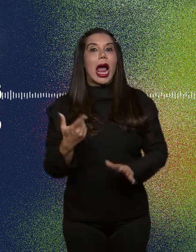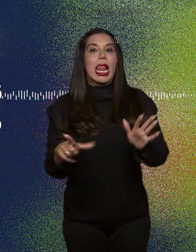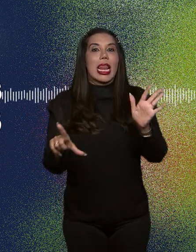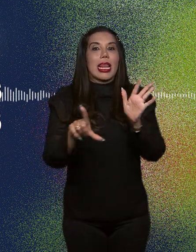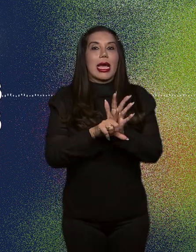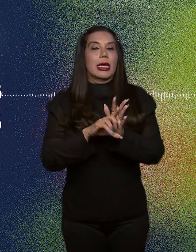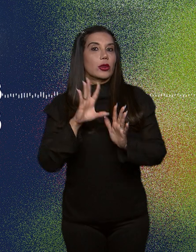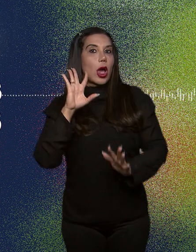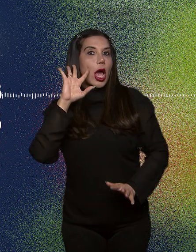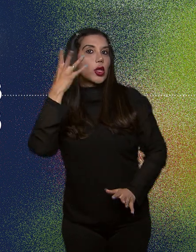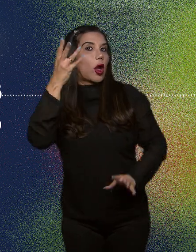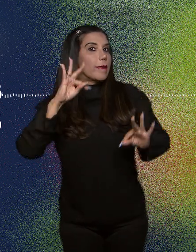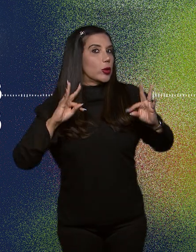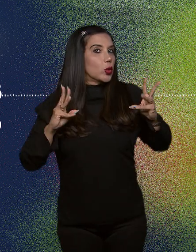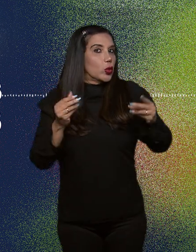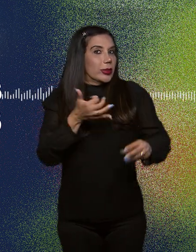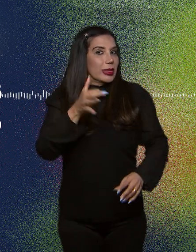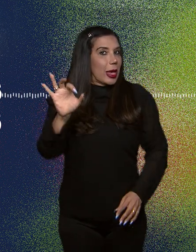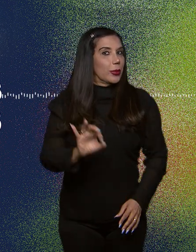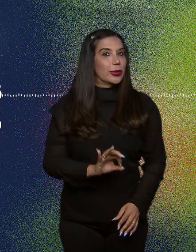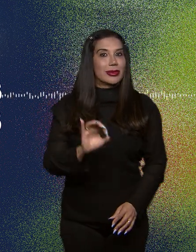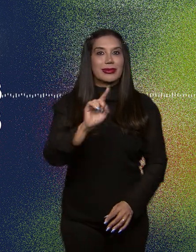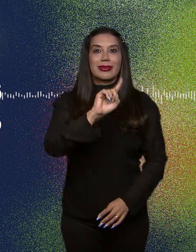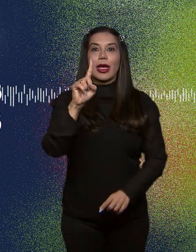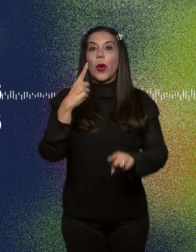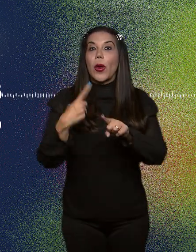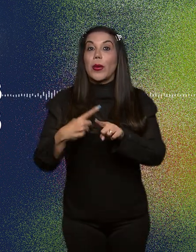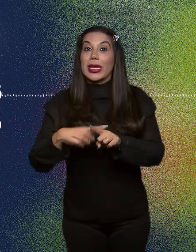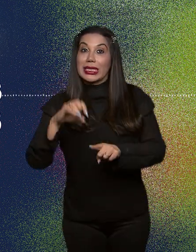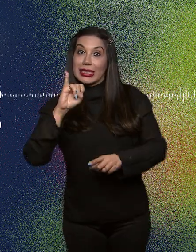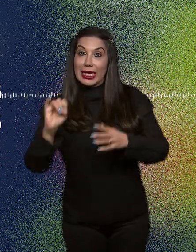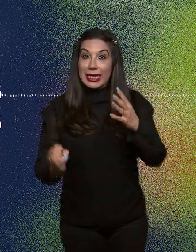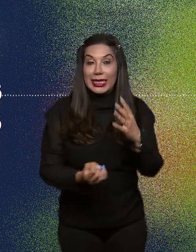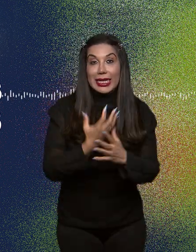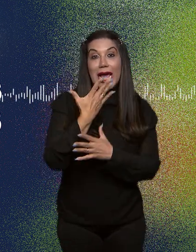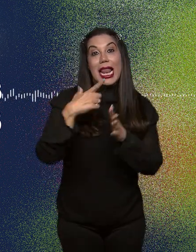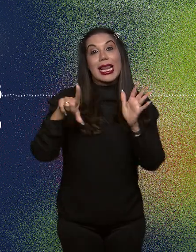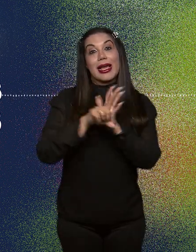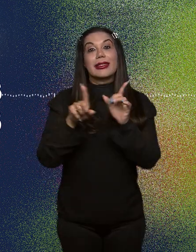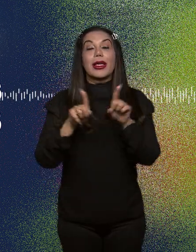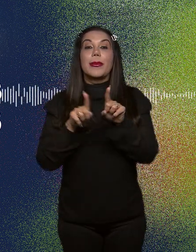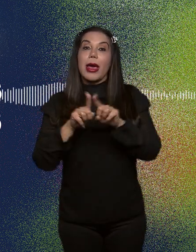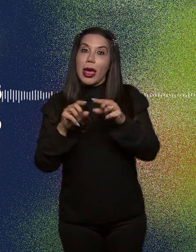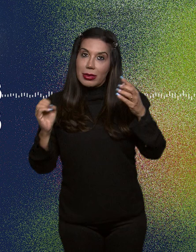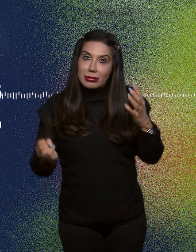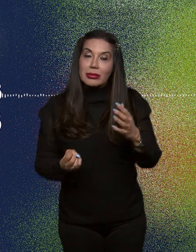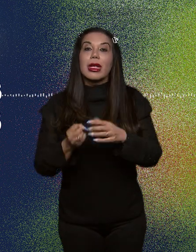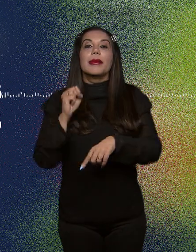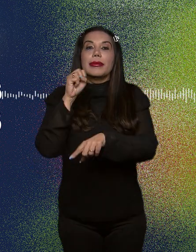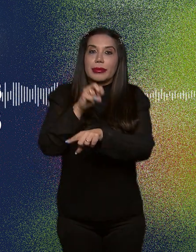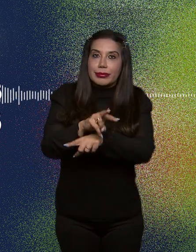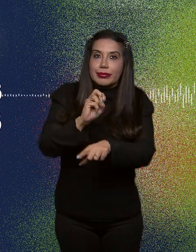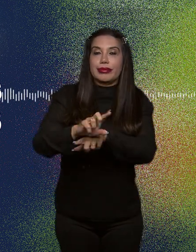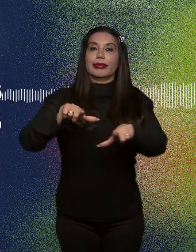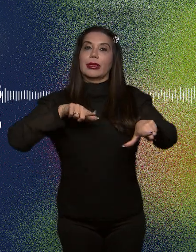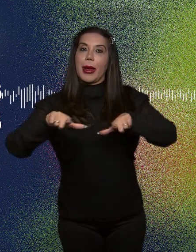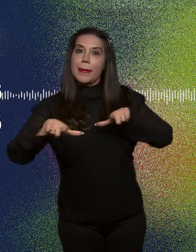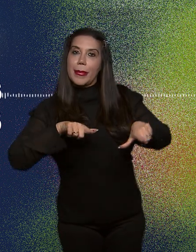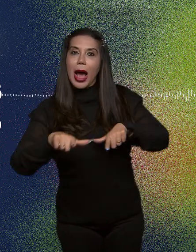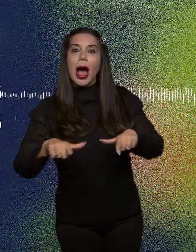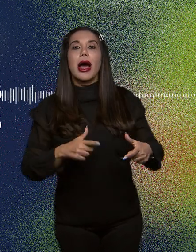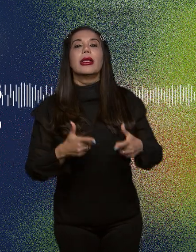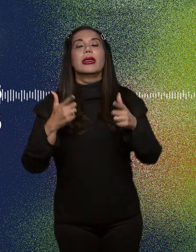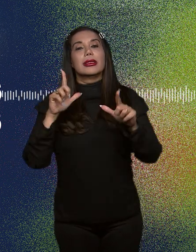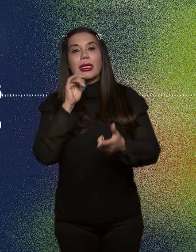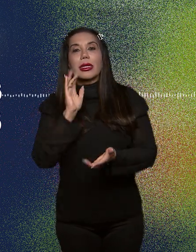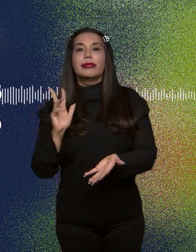é a solução completa, né? Porque se você cria uma lei, você tem que criar também empregos, né? Lugares, posições